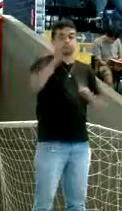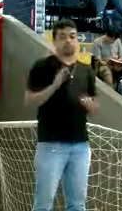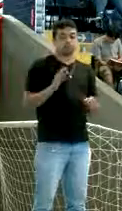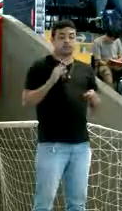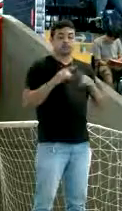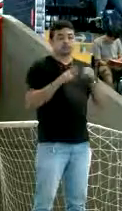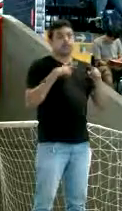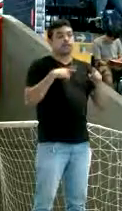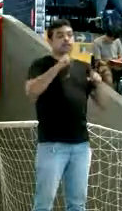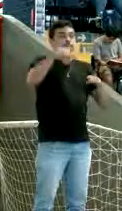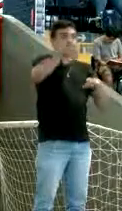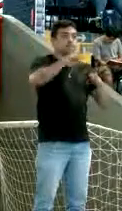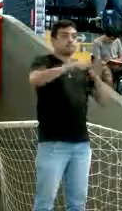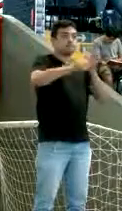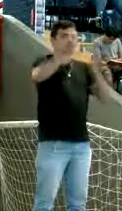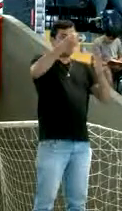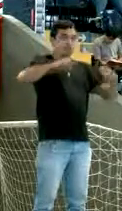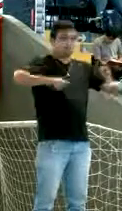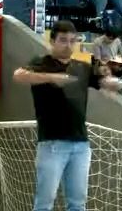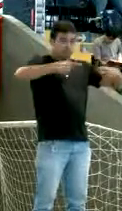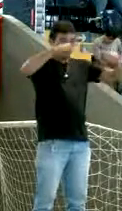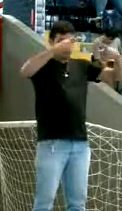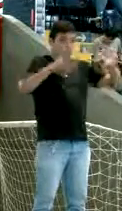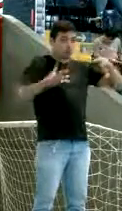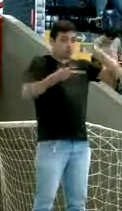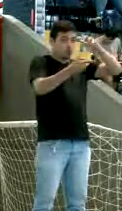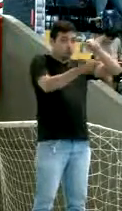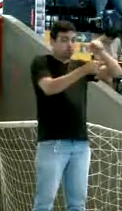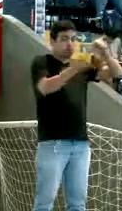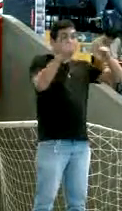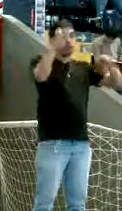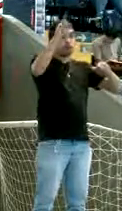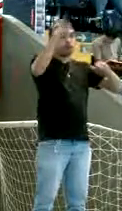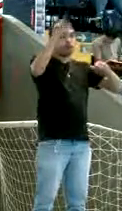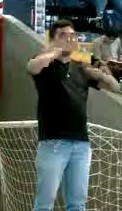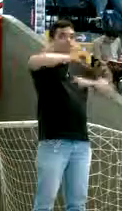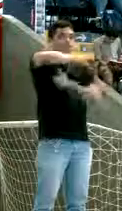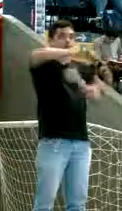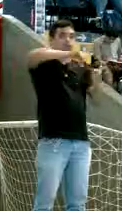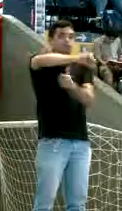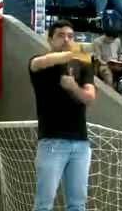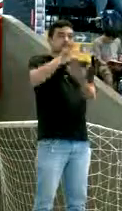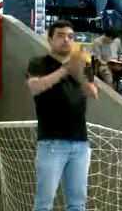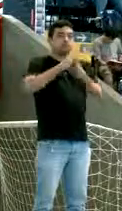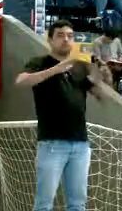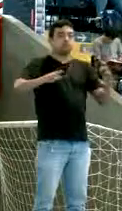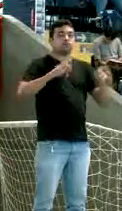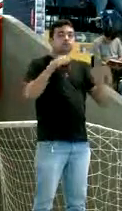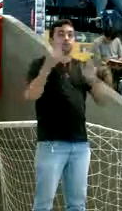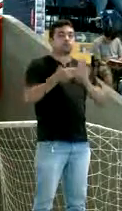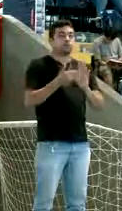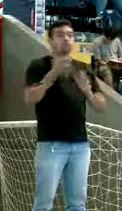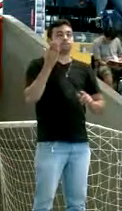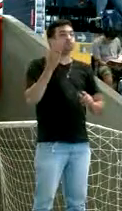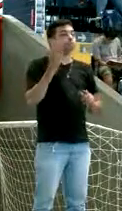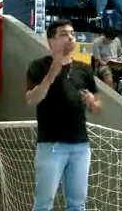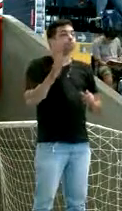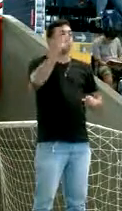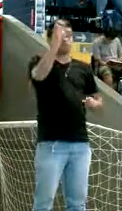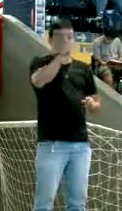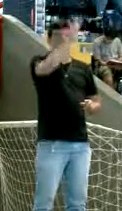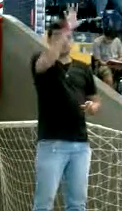Mas aí vem a Primeira Guerra Mundial e muda tudo, muda todo o cenário na